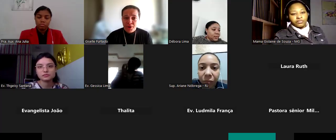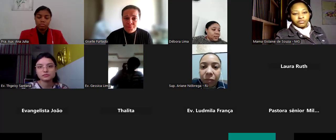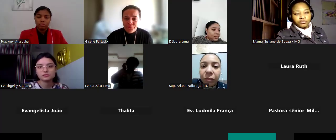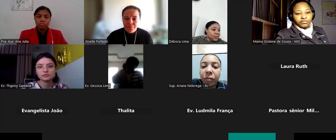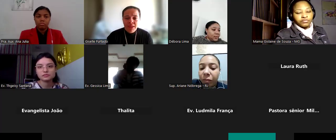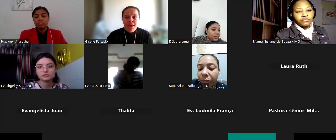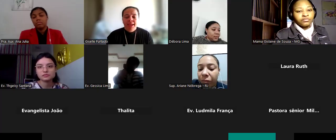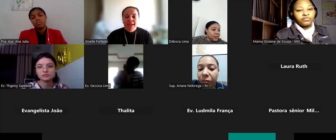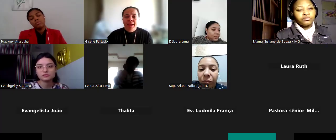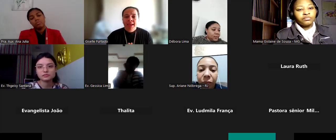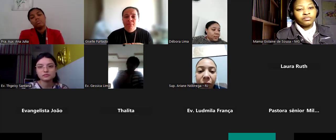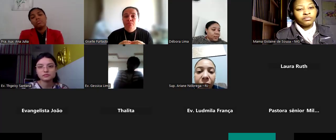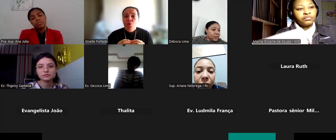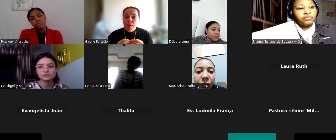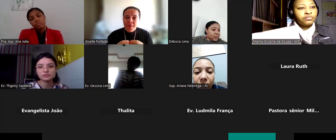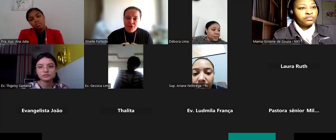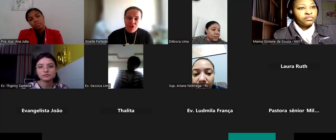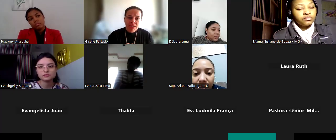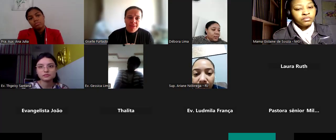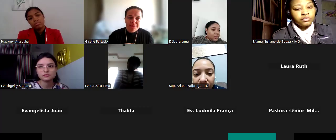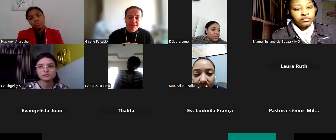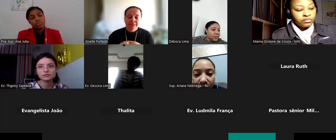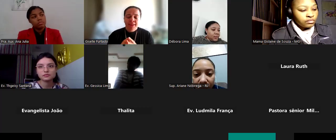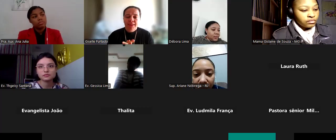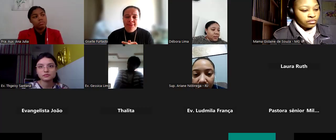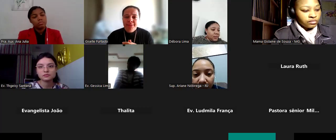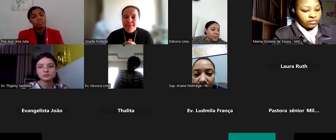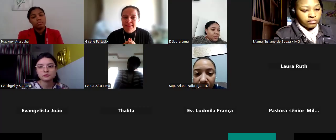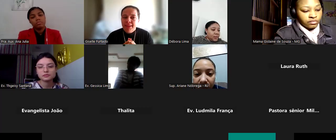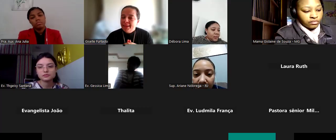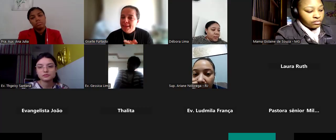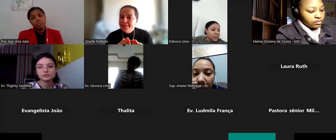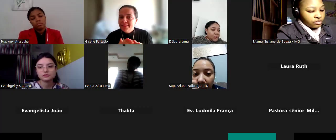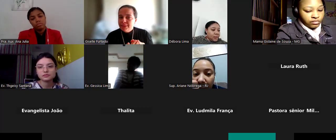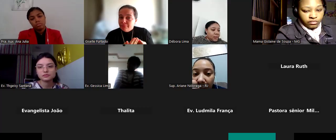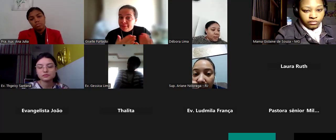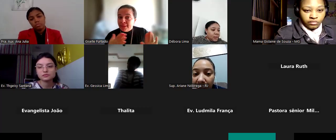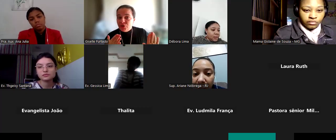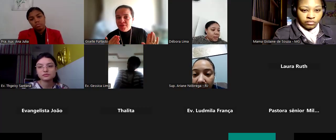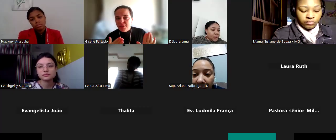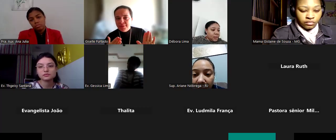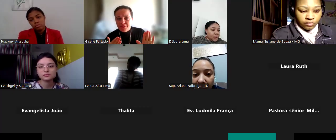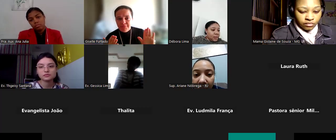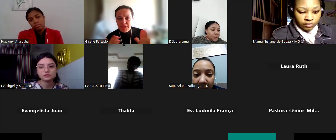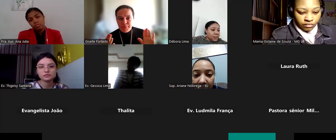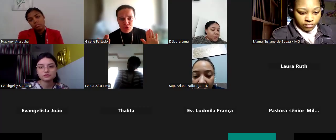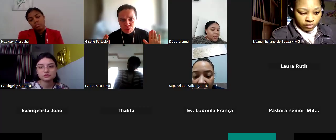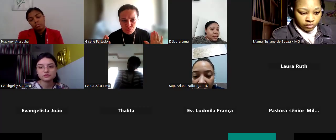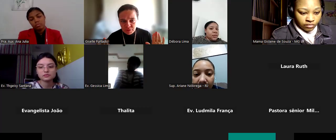geral. Boa parte deles, eles mantêm distância das pessoas